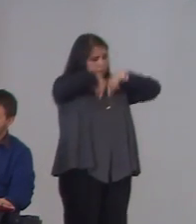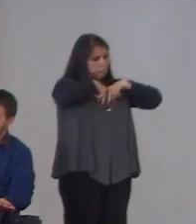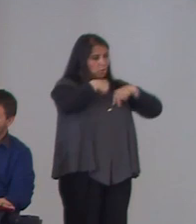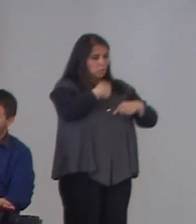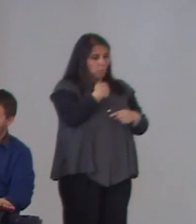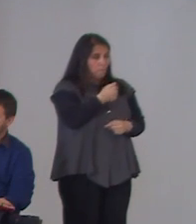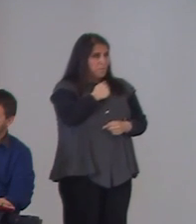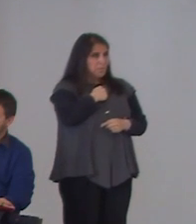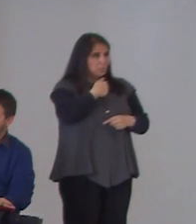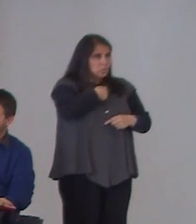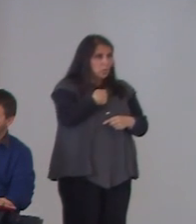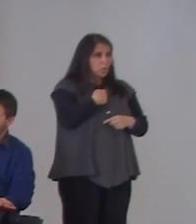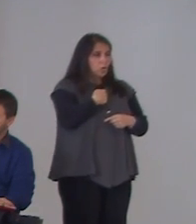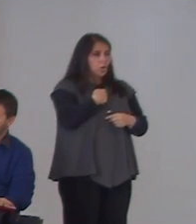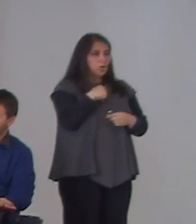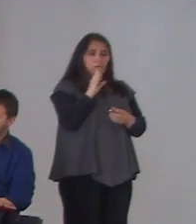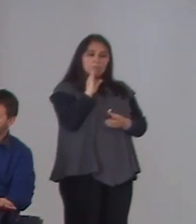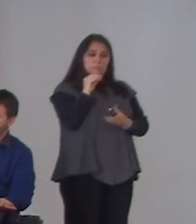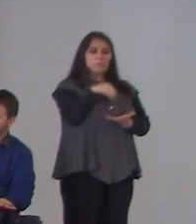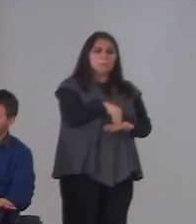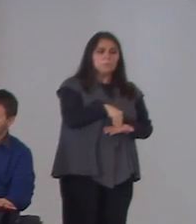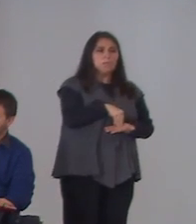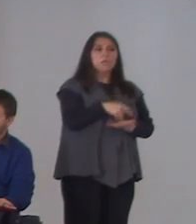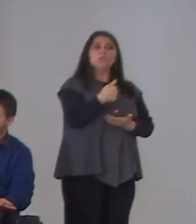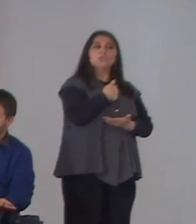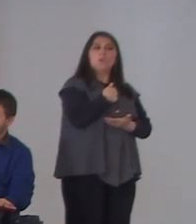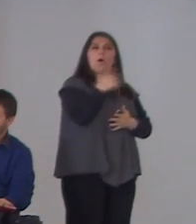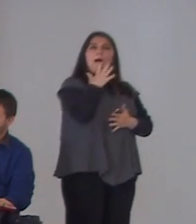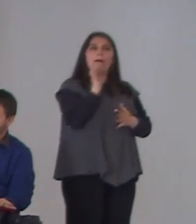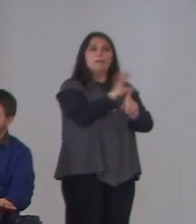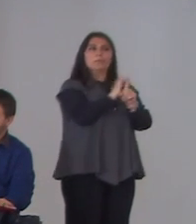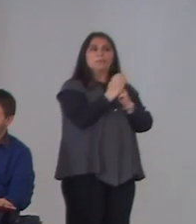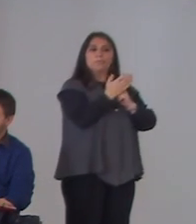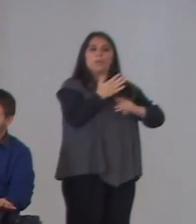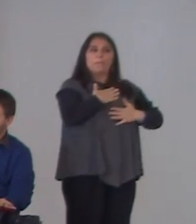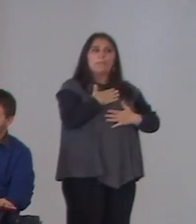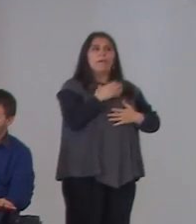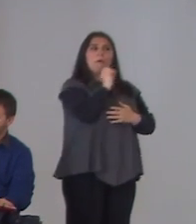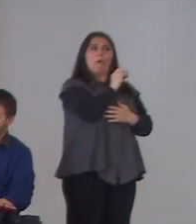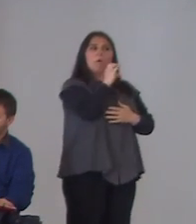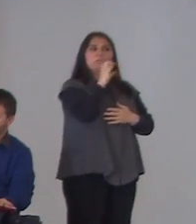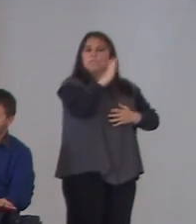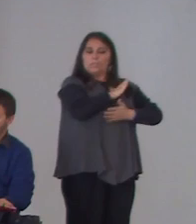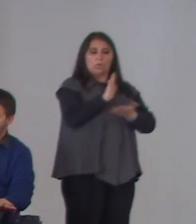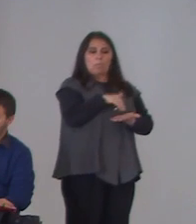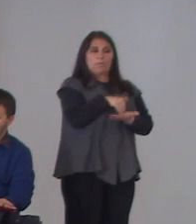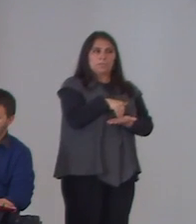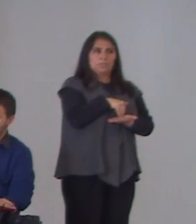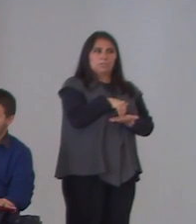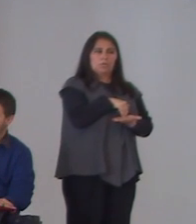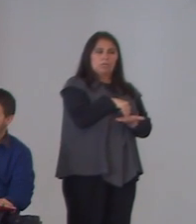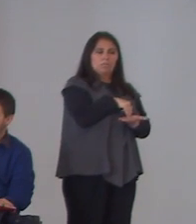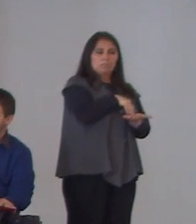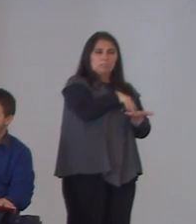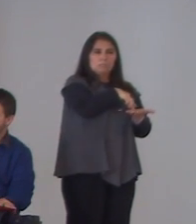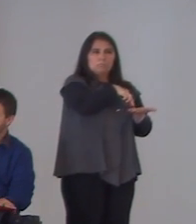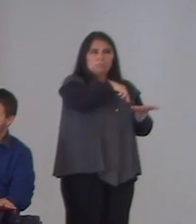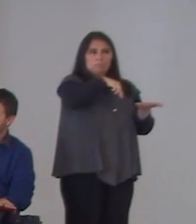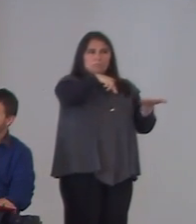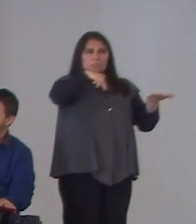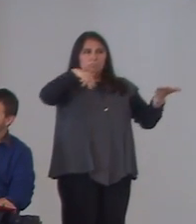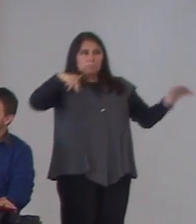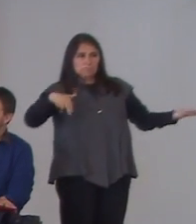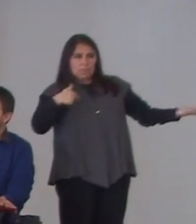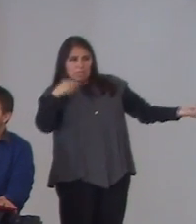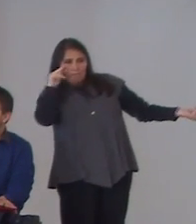descentrarnos culturalmente, es decir, dejar un poco el etnocentrismo, sobre todo el etnocentrismo occidental. Pensar que, por ejemplo,